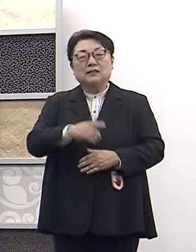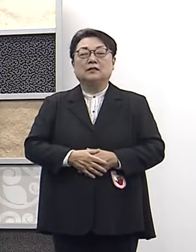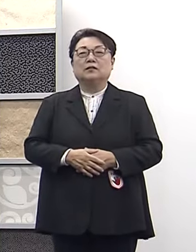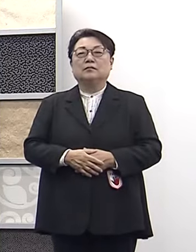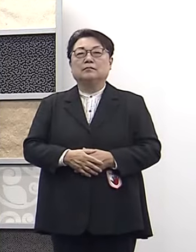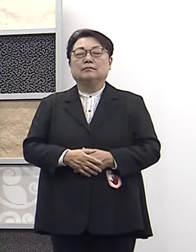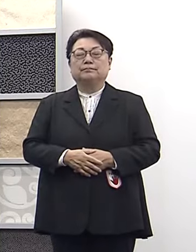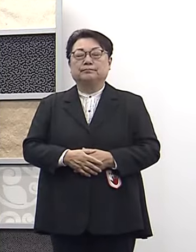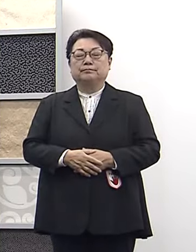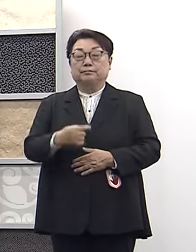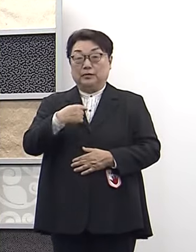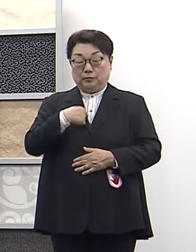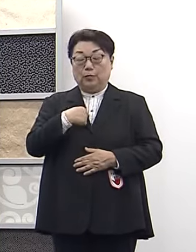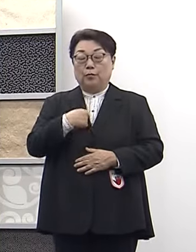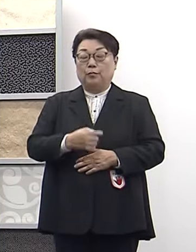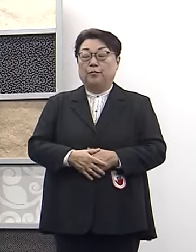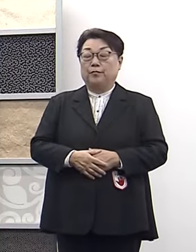常々